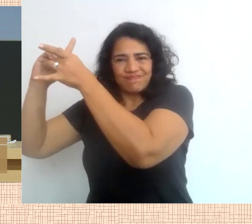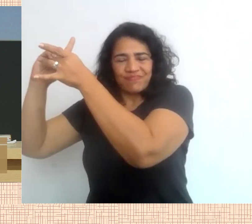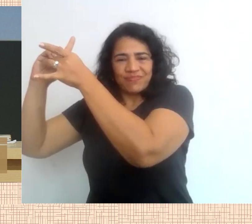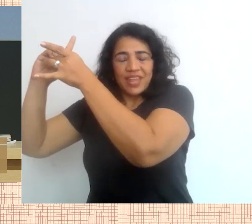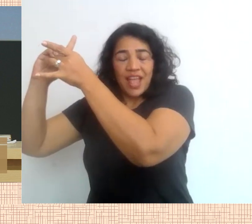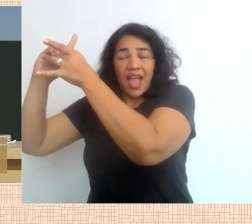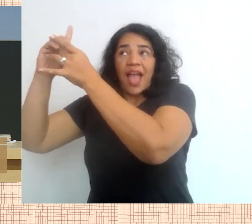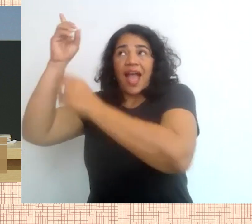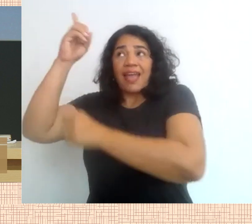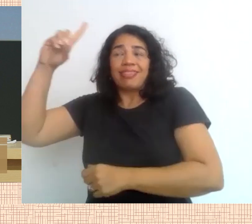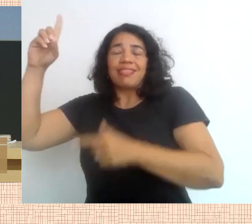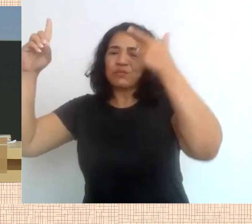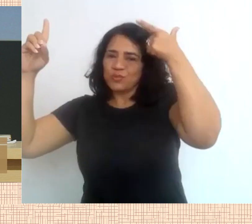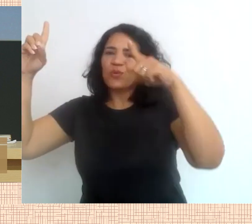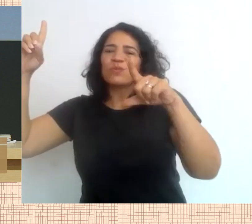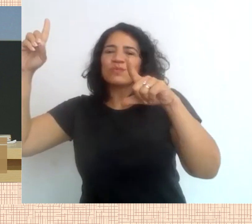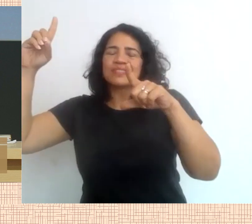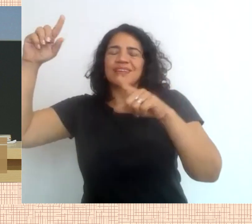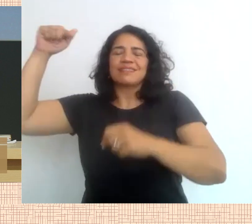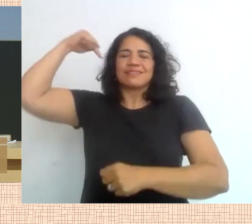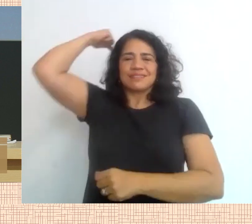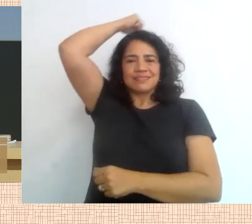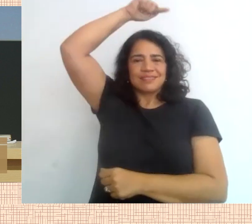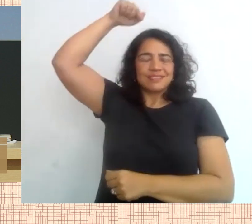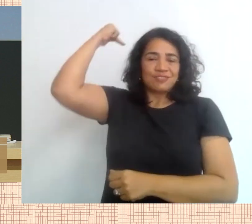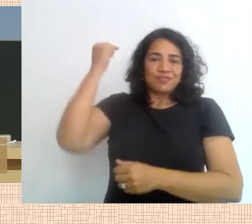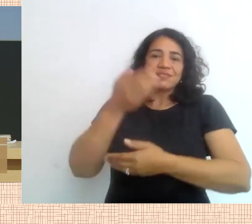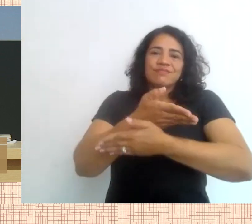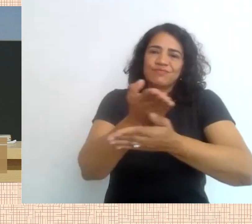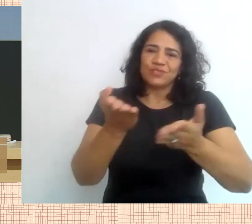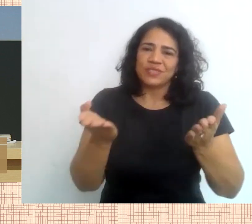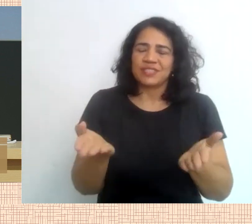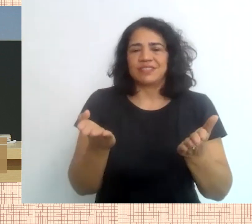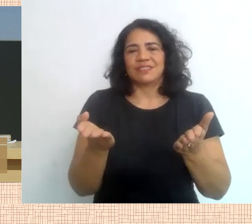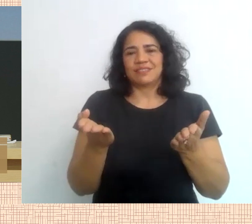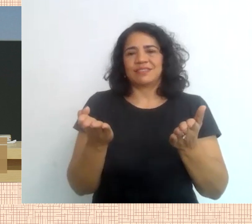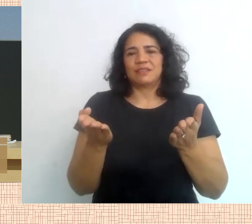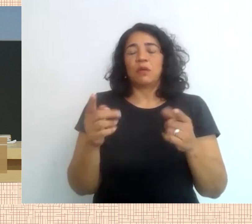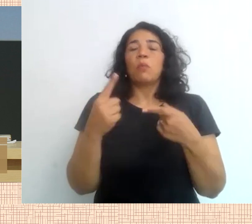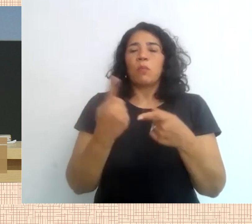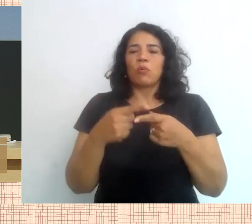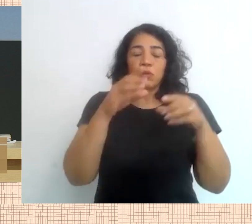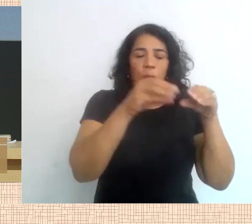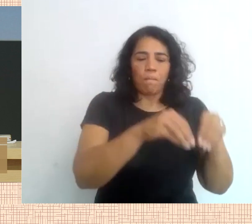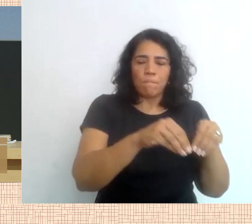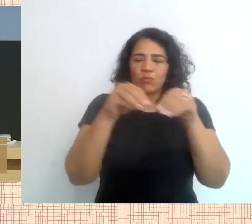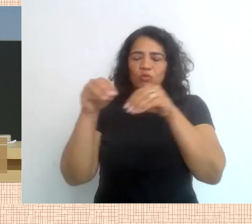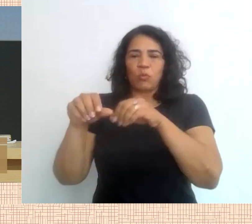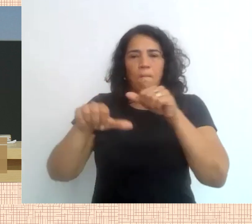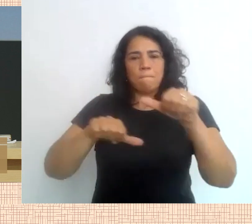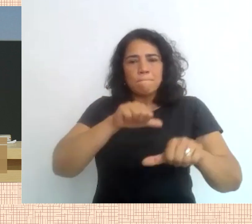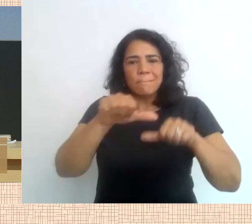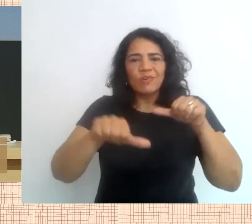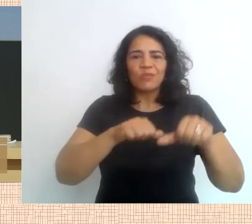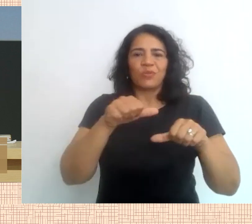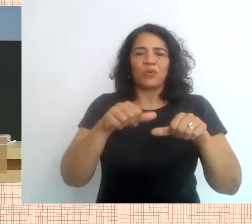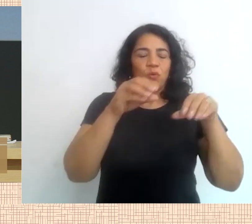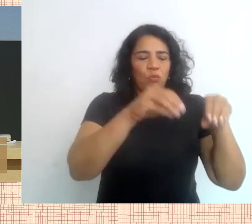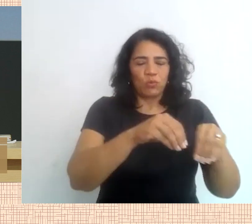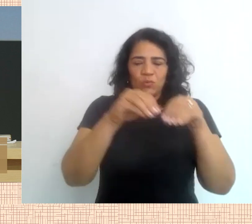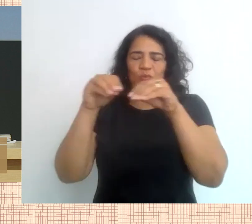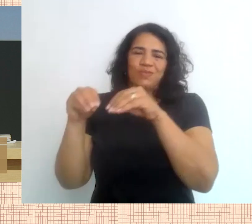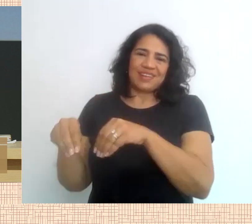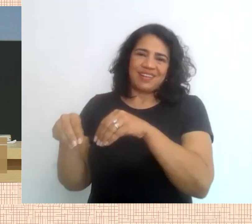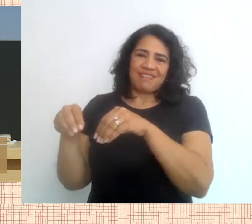Entenderam a diferença? Essa santificação posicional já aconteceu. Você já mudou de posição. Você está conectado com